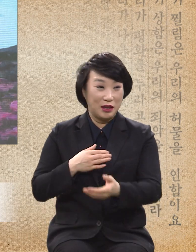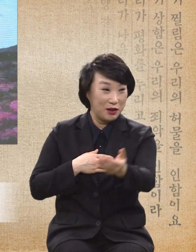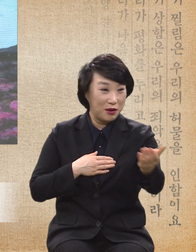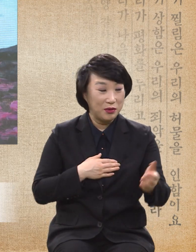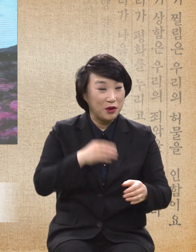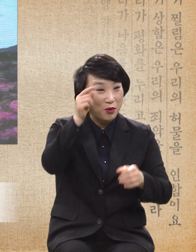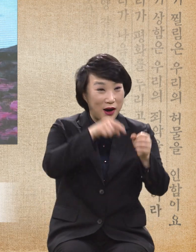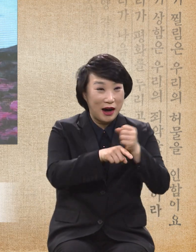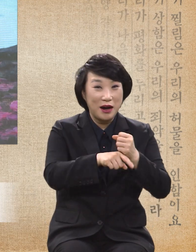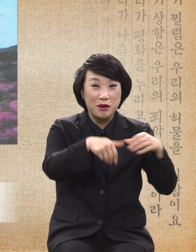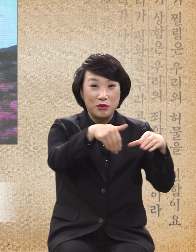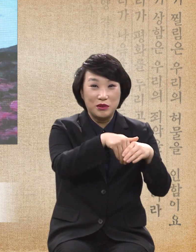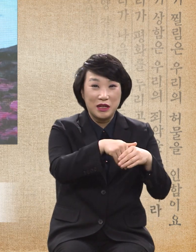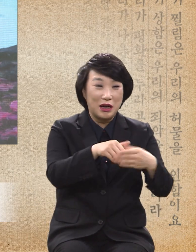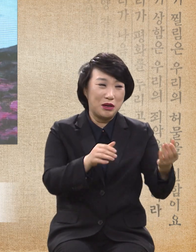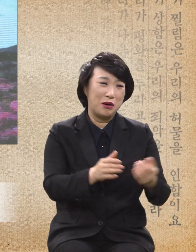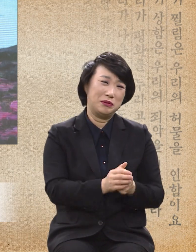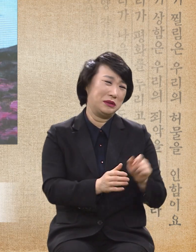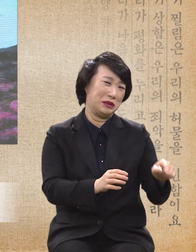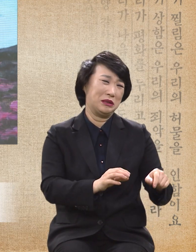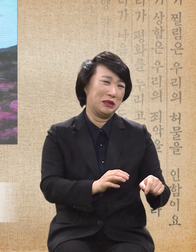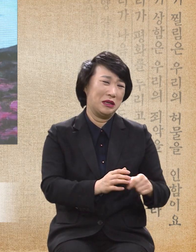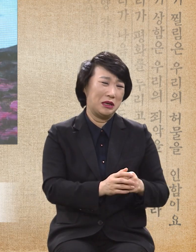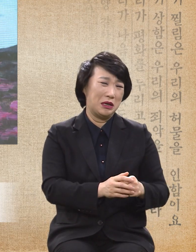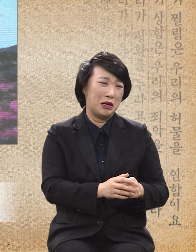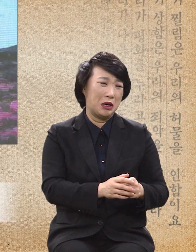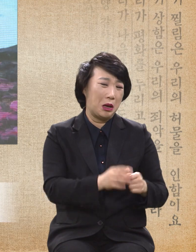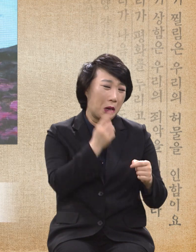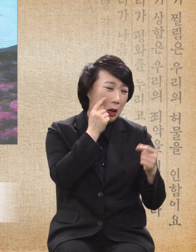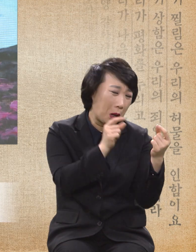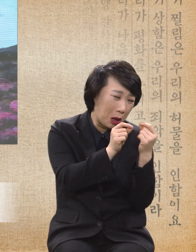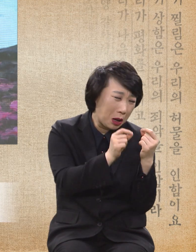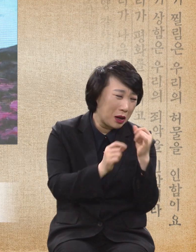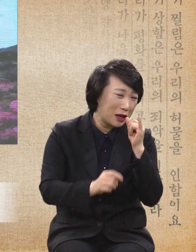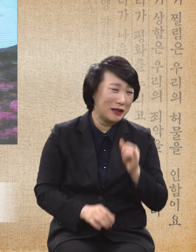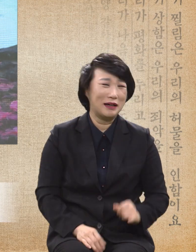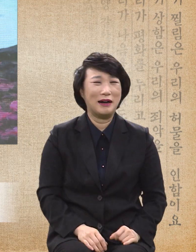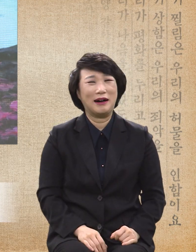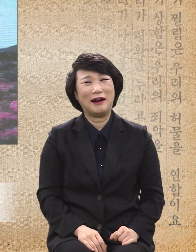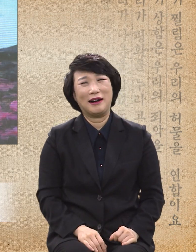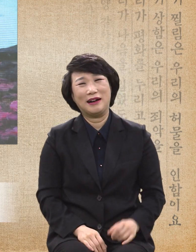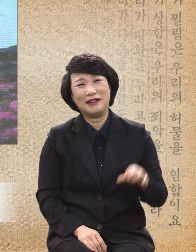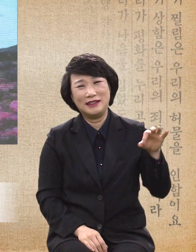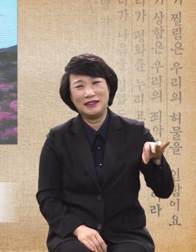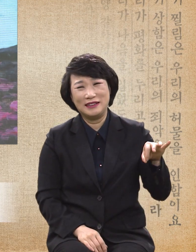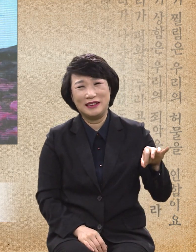그런데 과학 문명은 얼마나 원시적이고 근시적인가를 보라 그 말이요. 응?